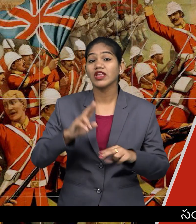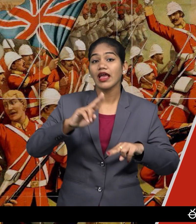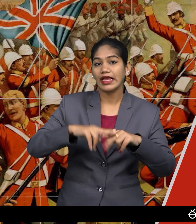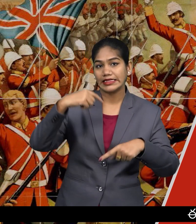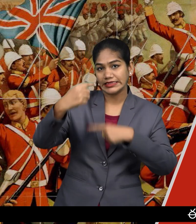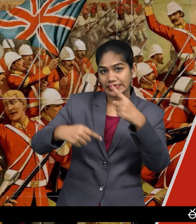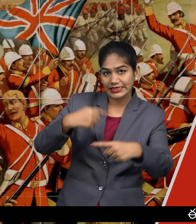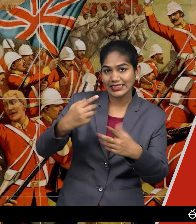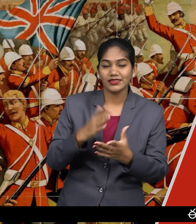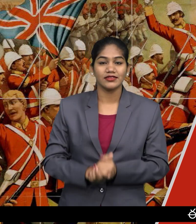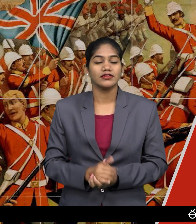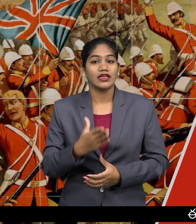ఈ విధానాలు